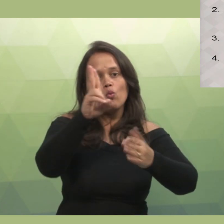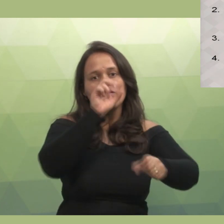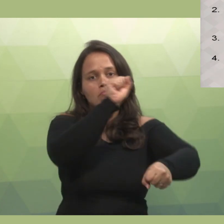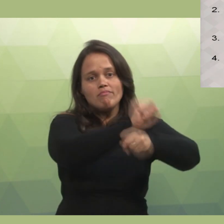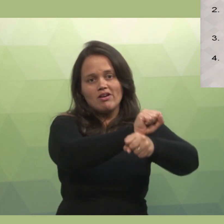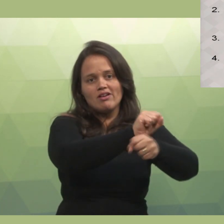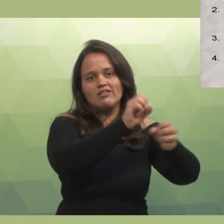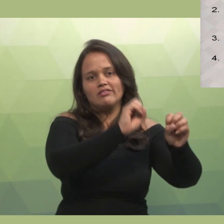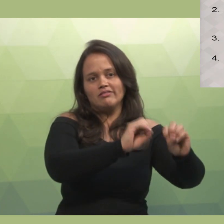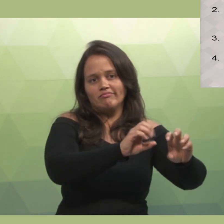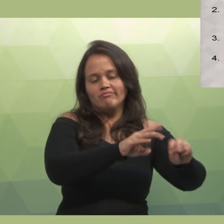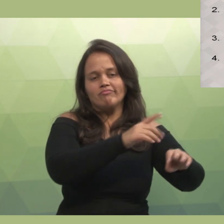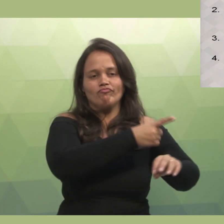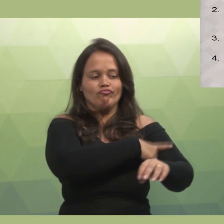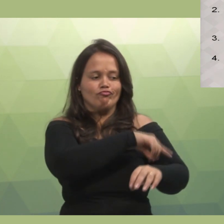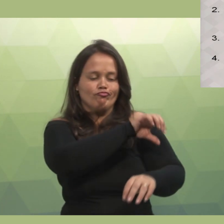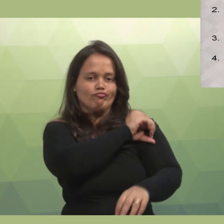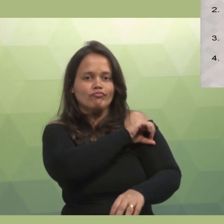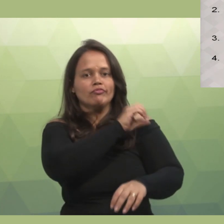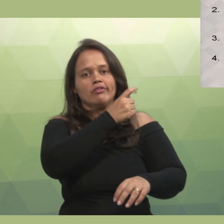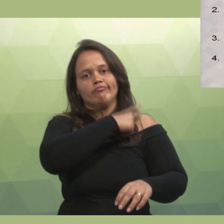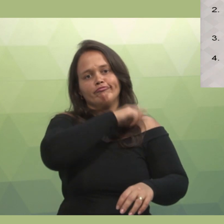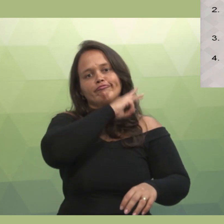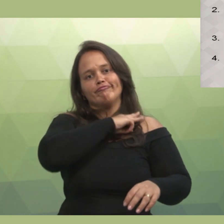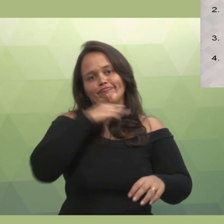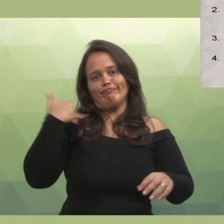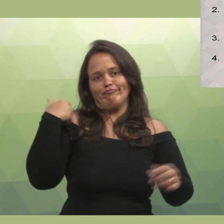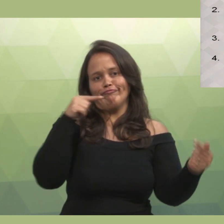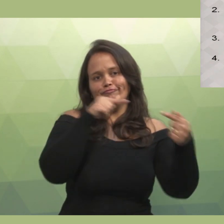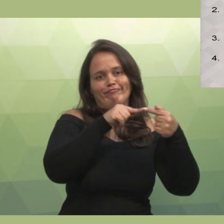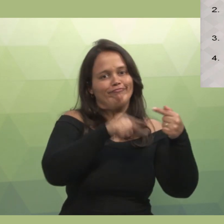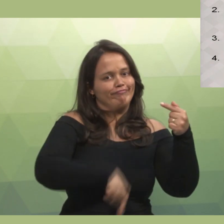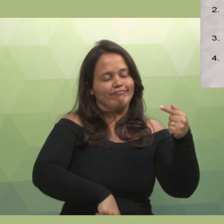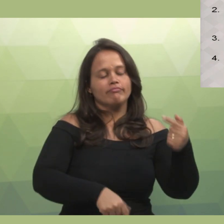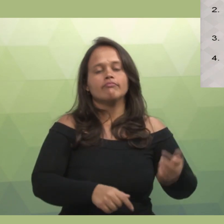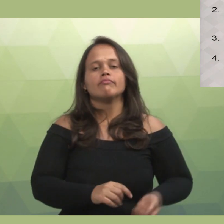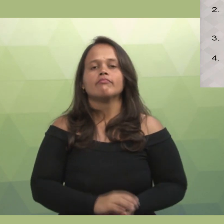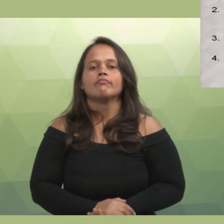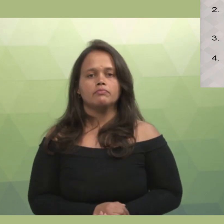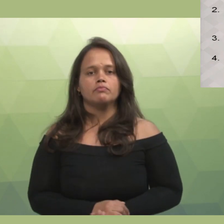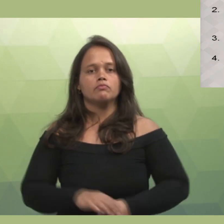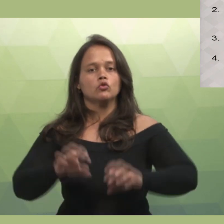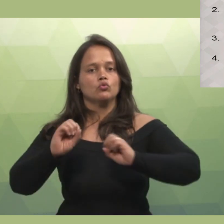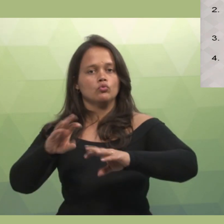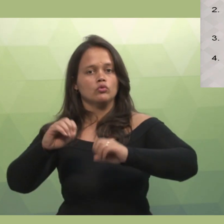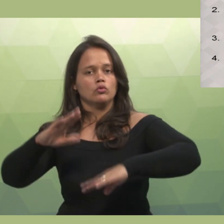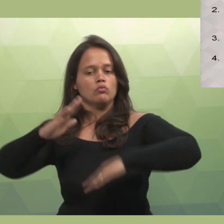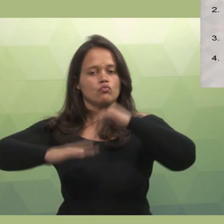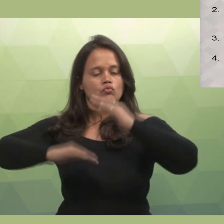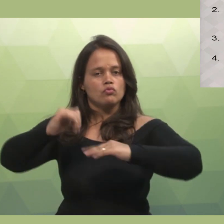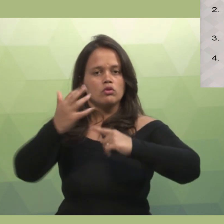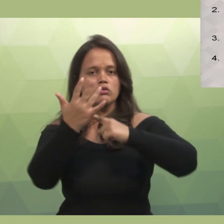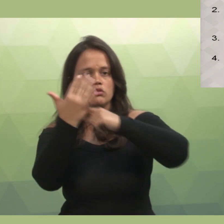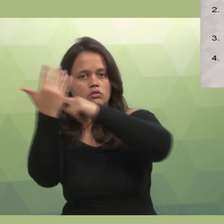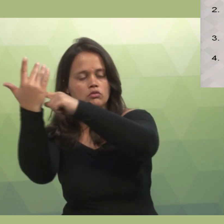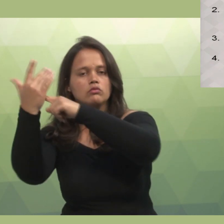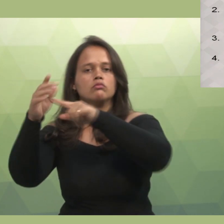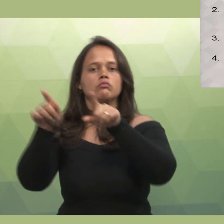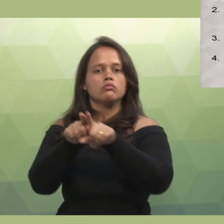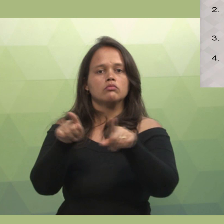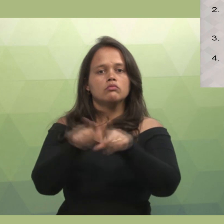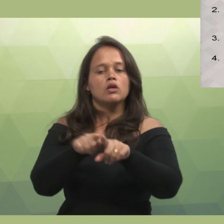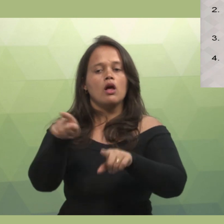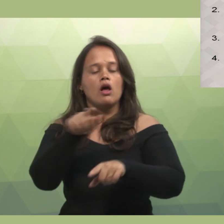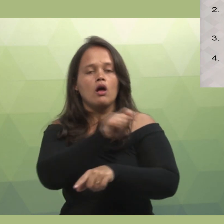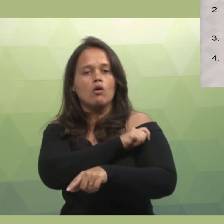educação profissional e tecnológica, destinada ao aluno matriculado ou egresso do ensino fundamental, médio e superior, jovem